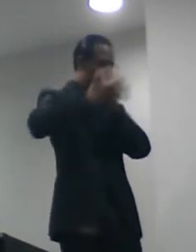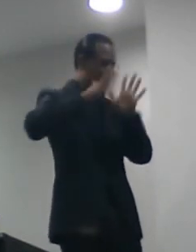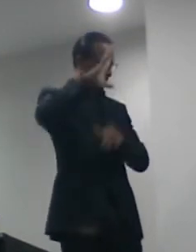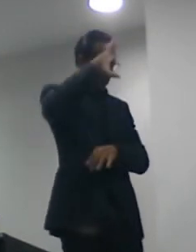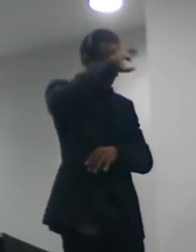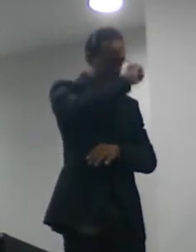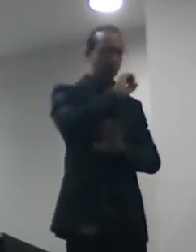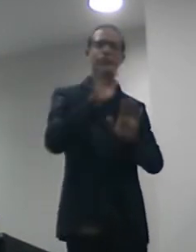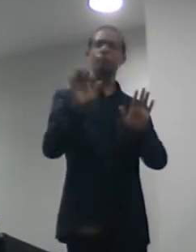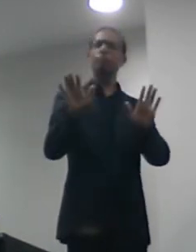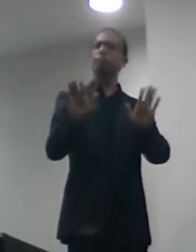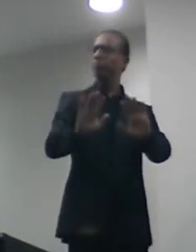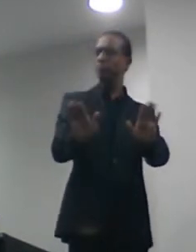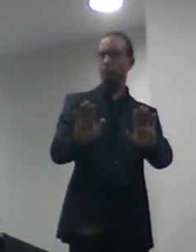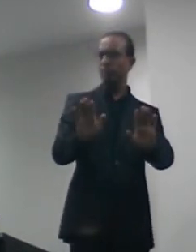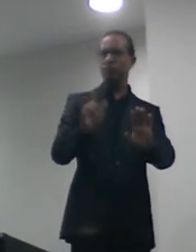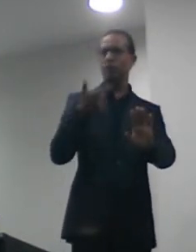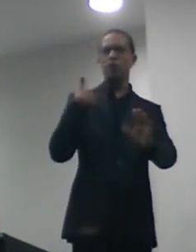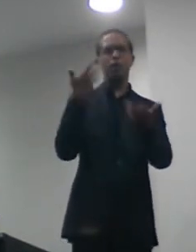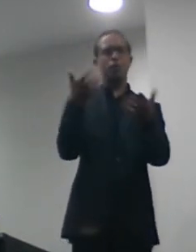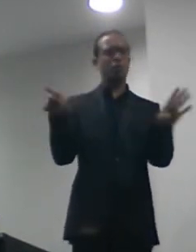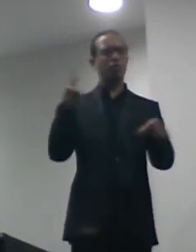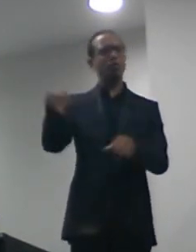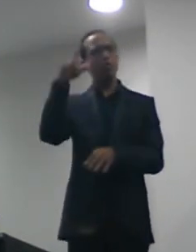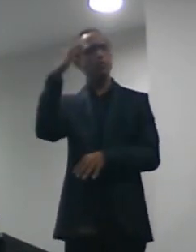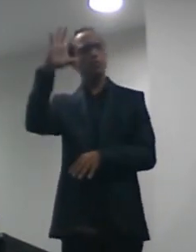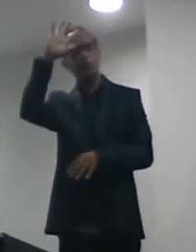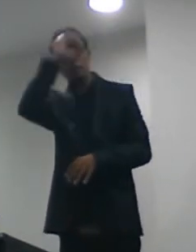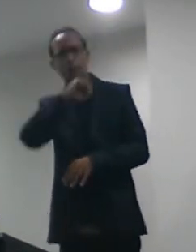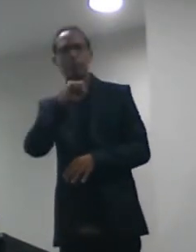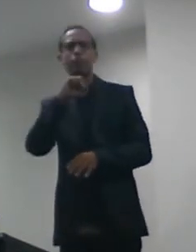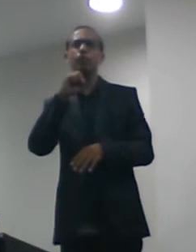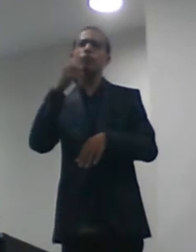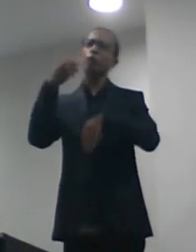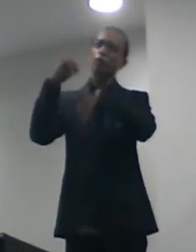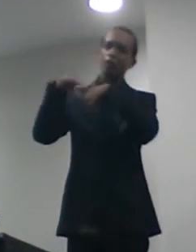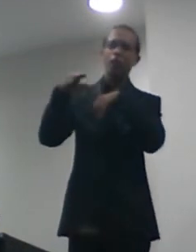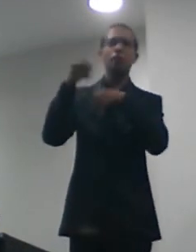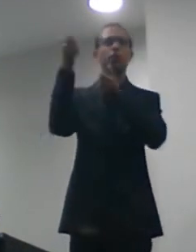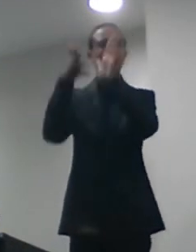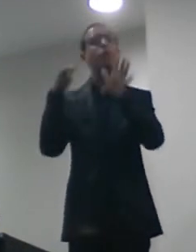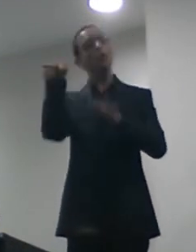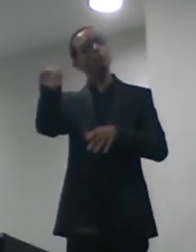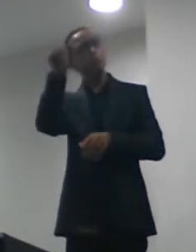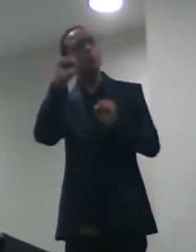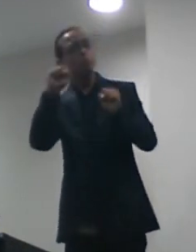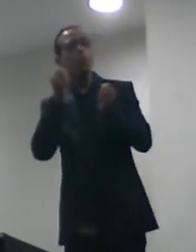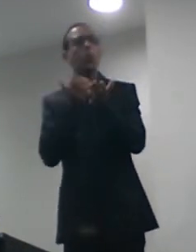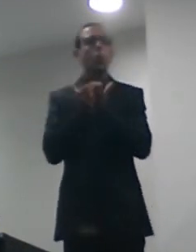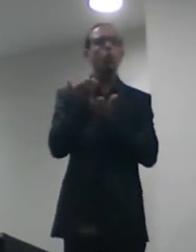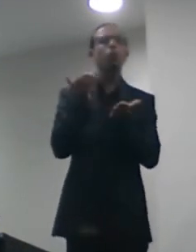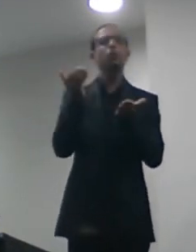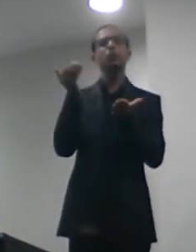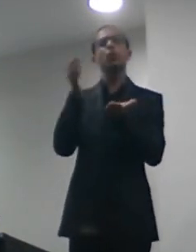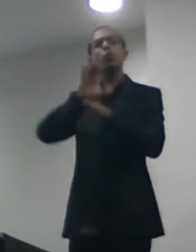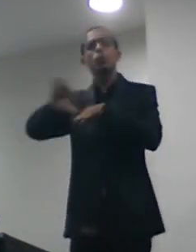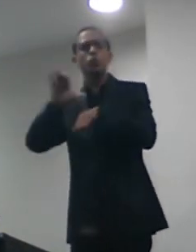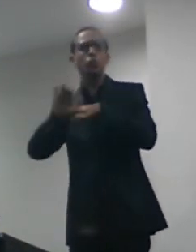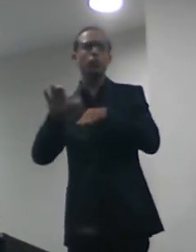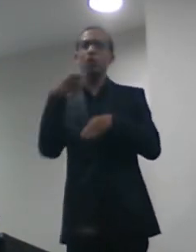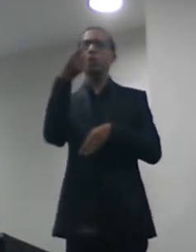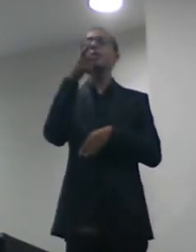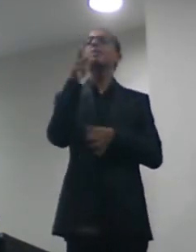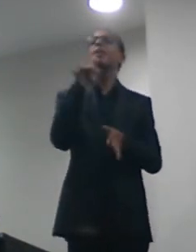Libras? Não, eu não quero que eles aprendam Libras. Uma sugestão que eles podem fazer um curso, começar a entender, é como a gente faz o inglês. A gente não tem que fazer o inglês